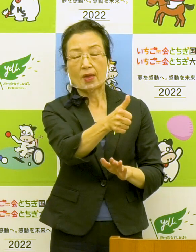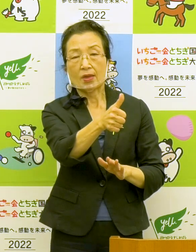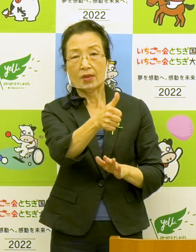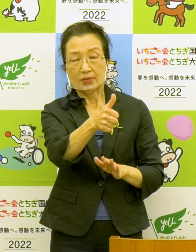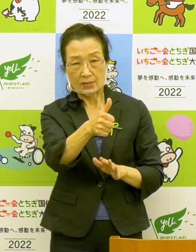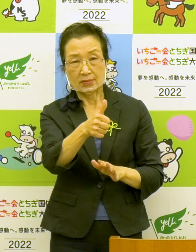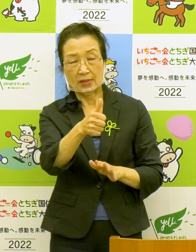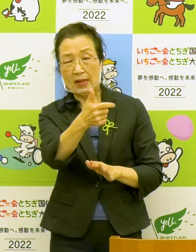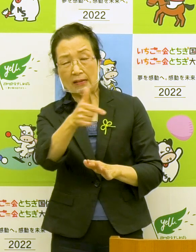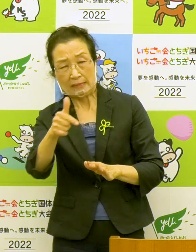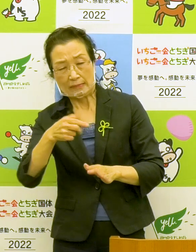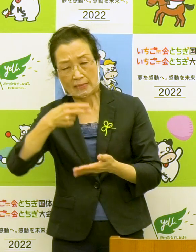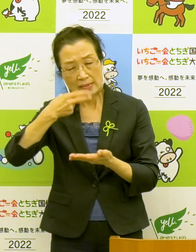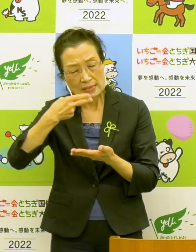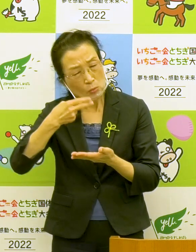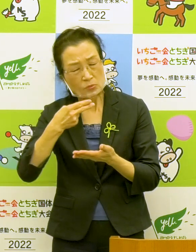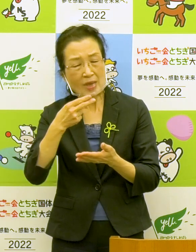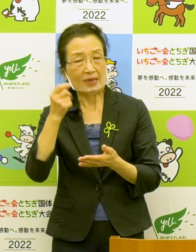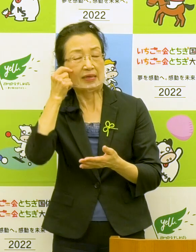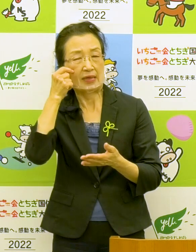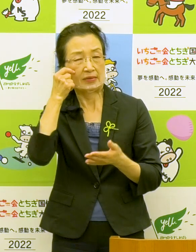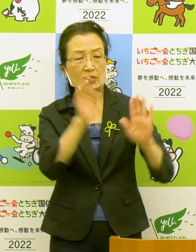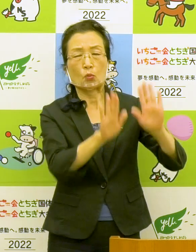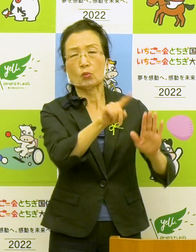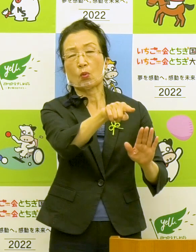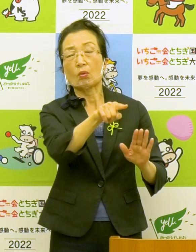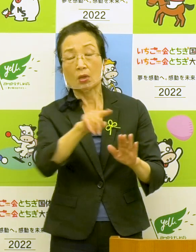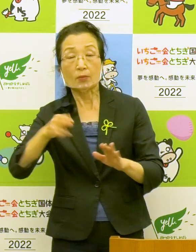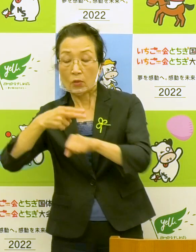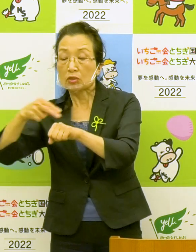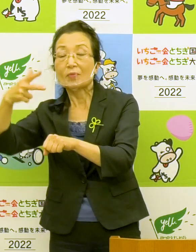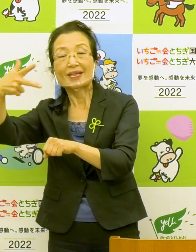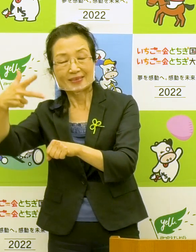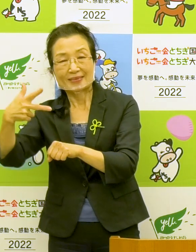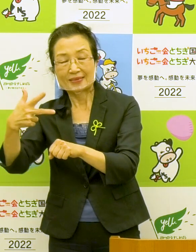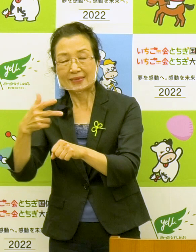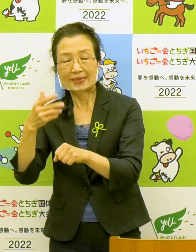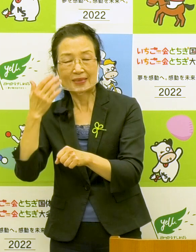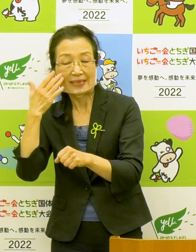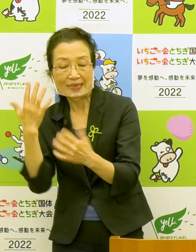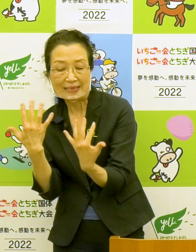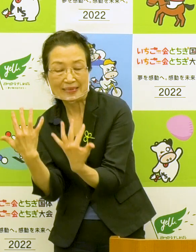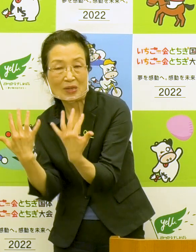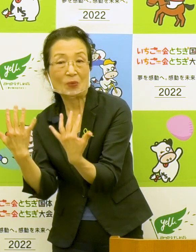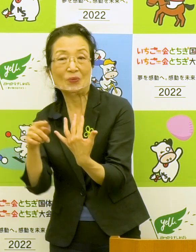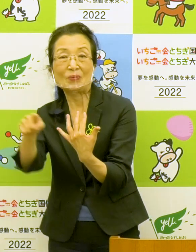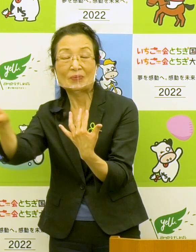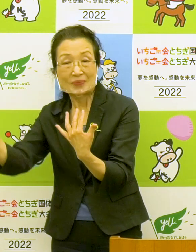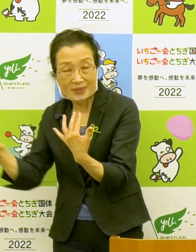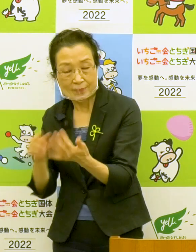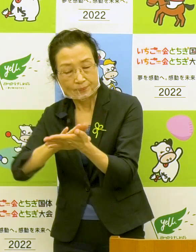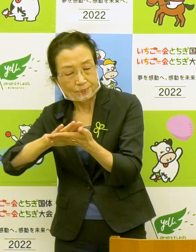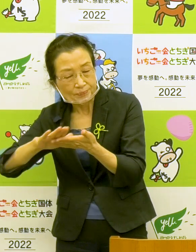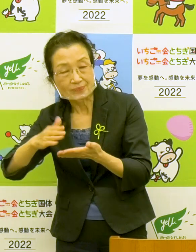ができないといった状況の中で、那須塩原市では新緑の美しい自然の中、地域の